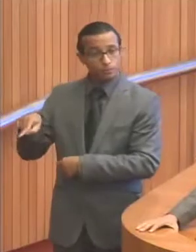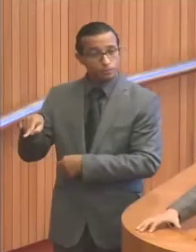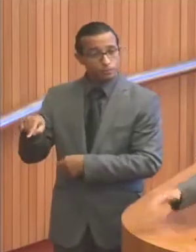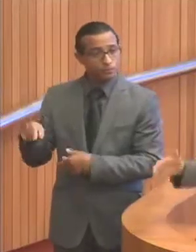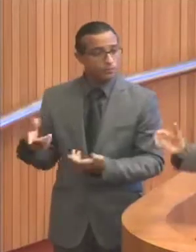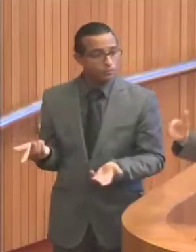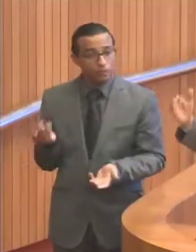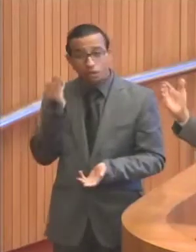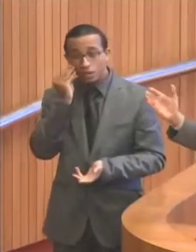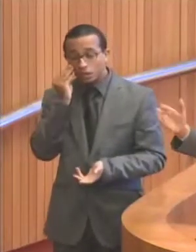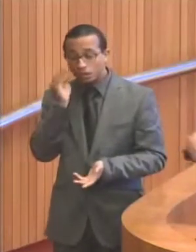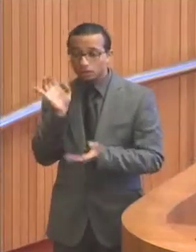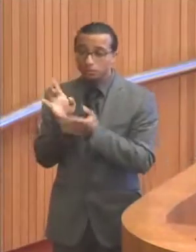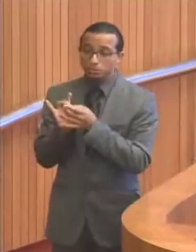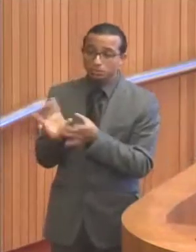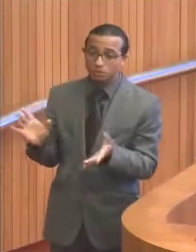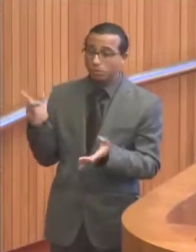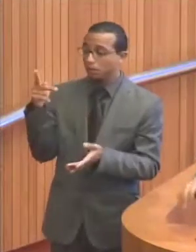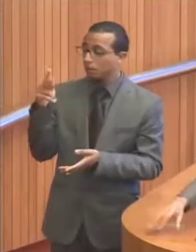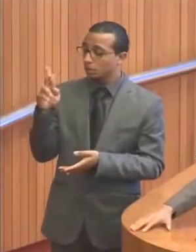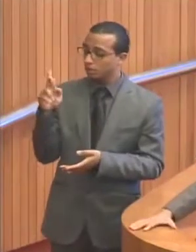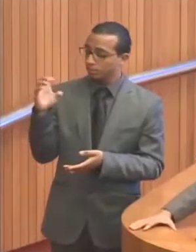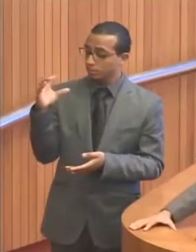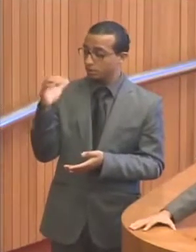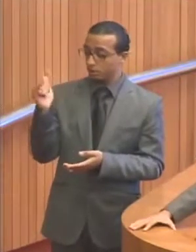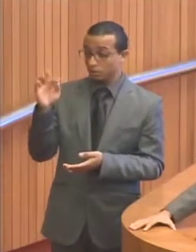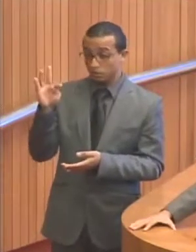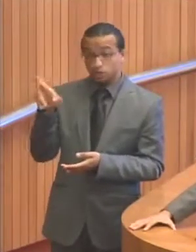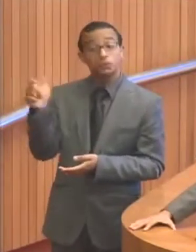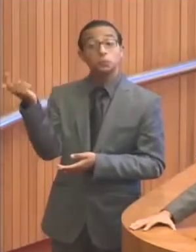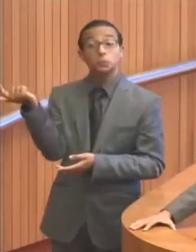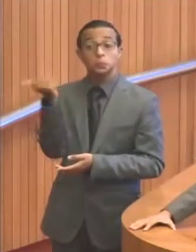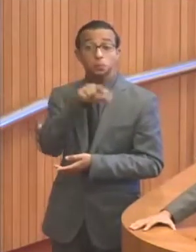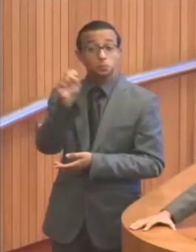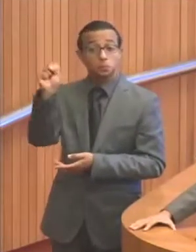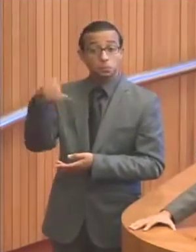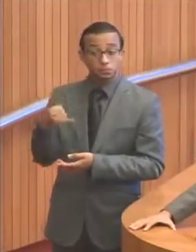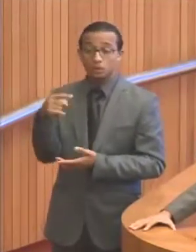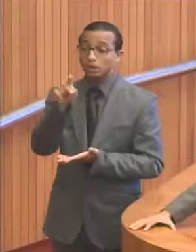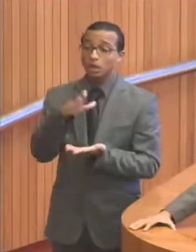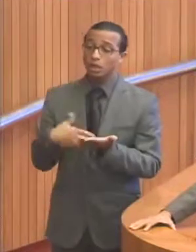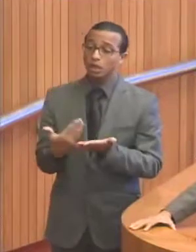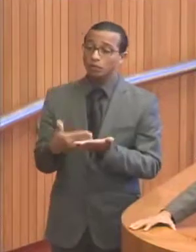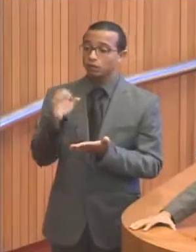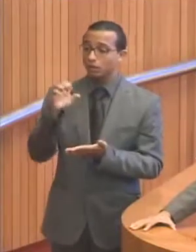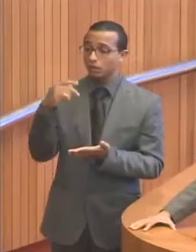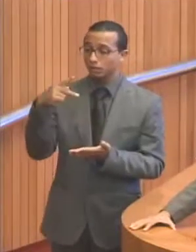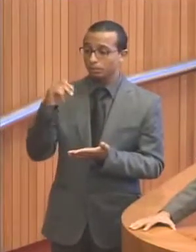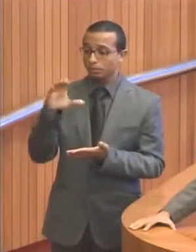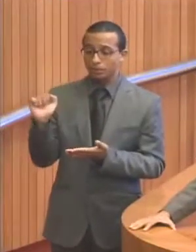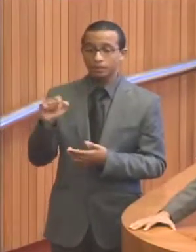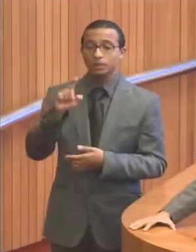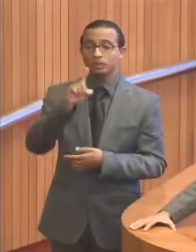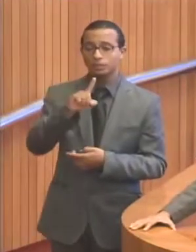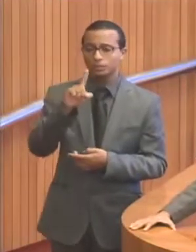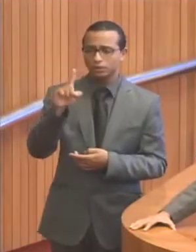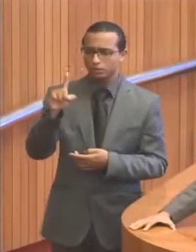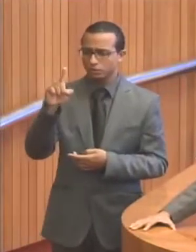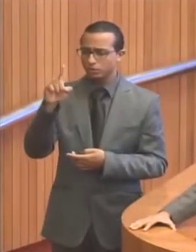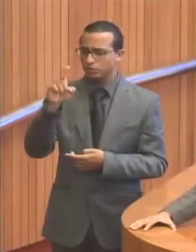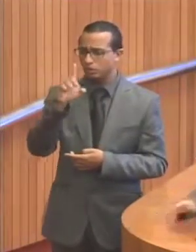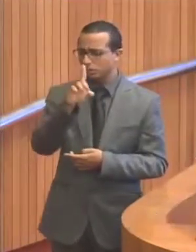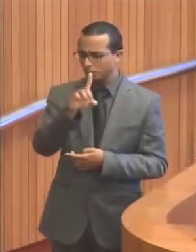Aqui tentando liberar precatórios e liberou. Né? Segundo a revista Época, 113 milhões de